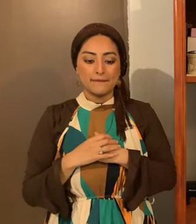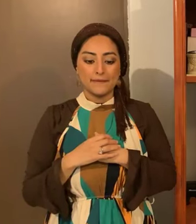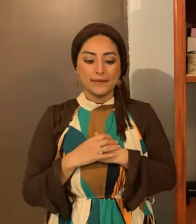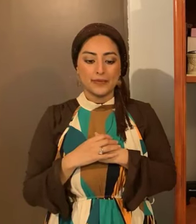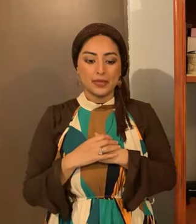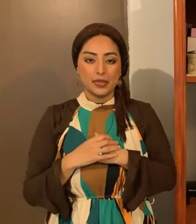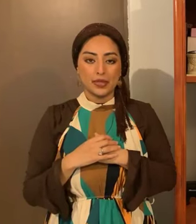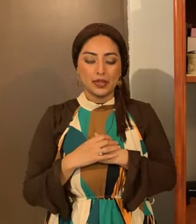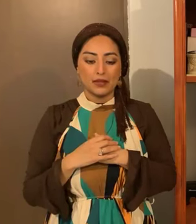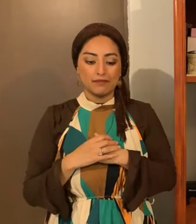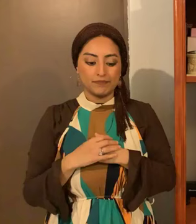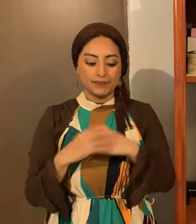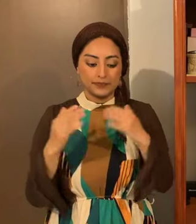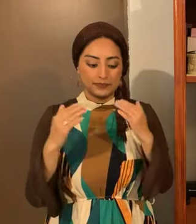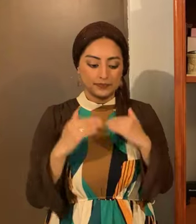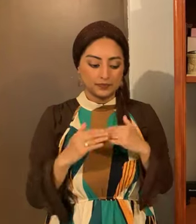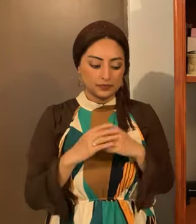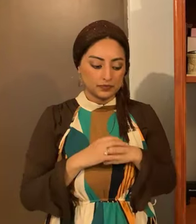que se mencionan.